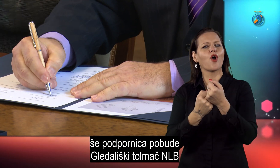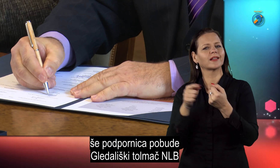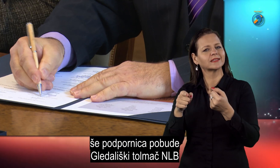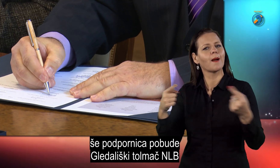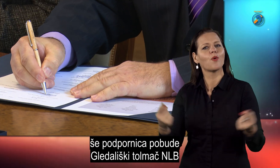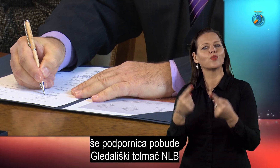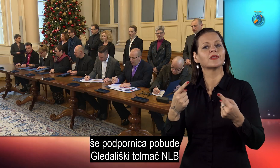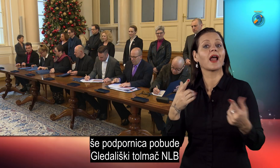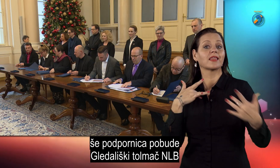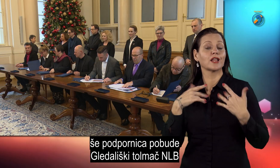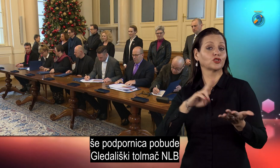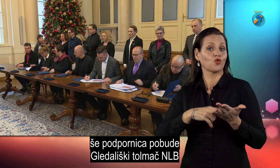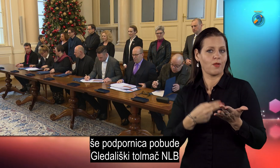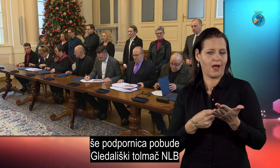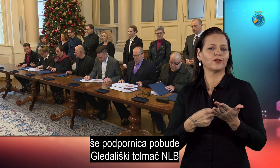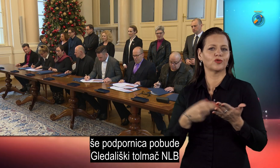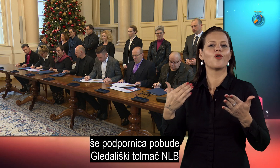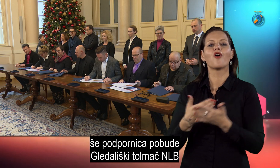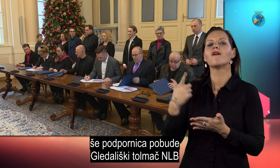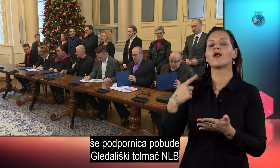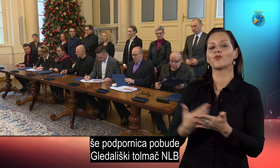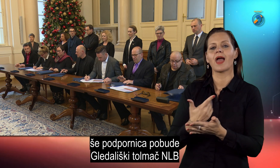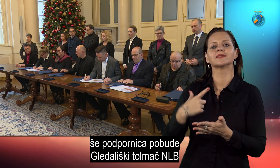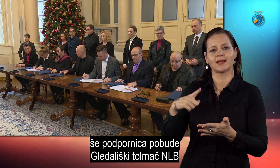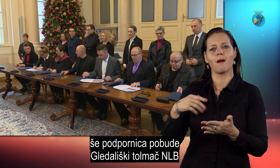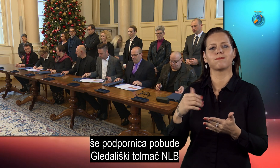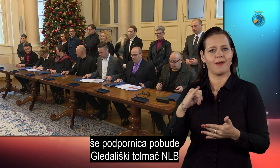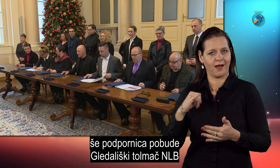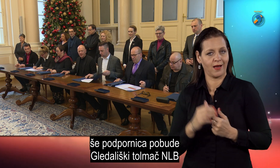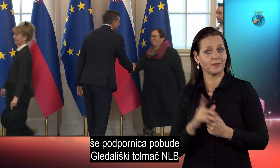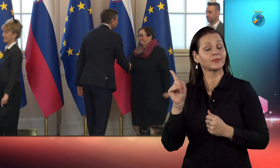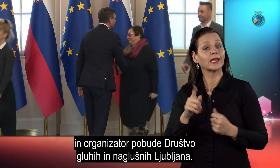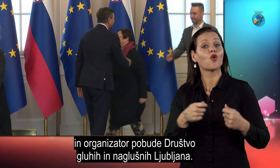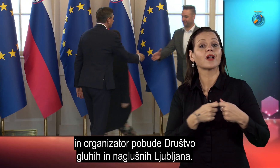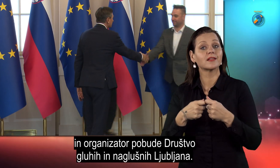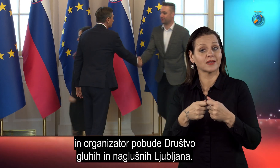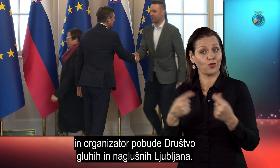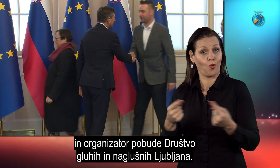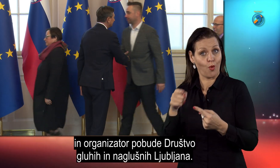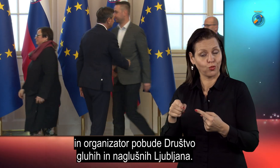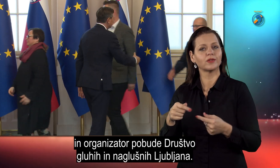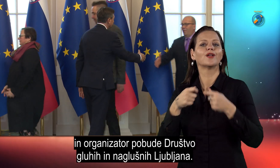tolmač NLB in organizator pobude Društvo gluhih in naglušnih Ljubljana.